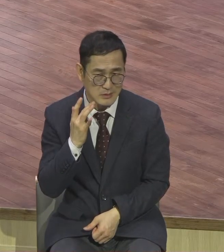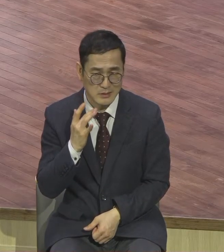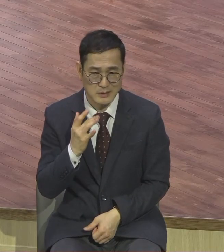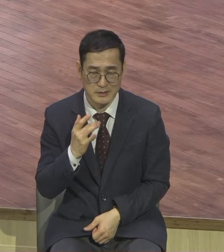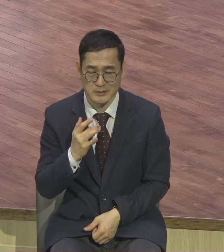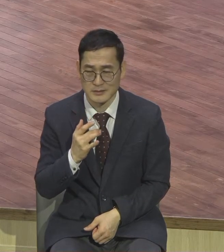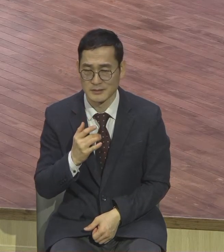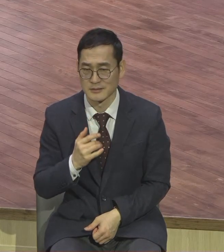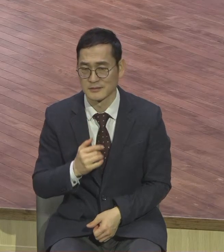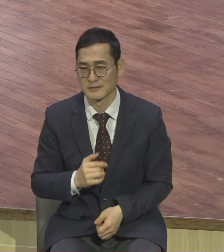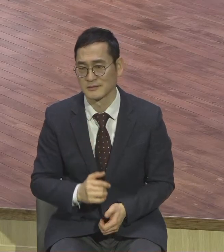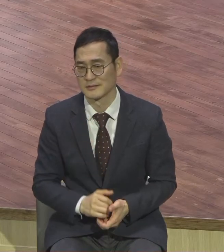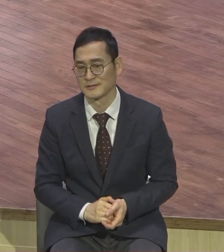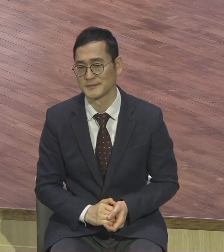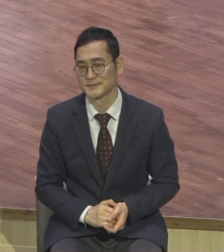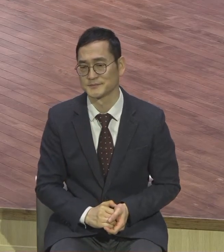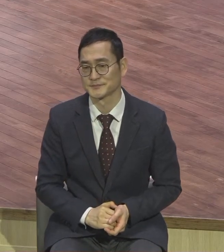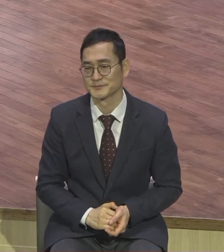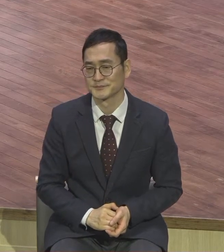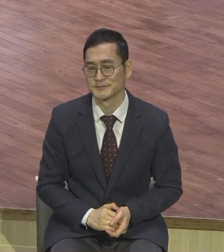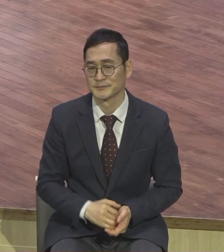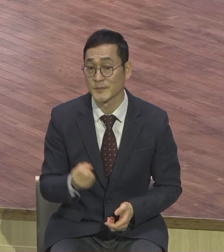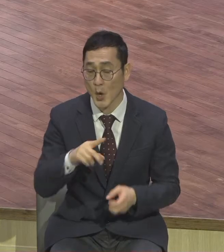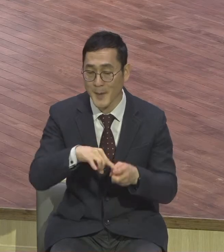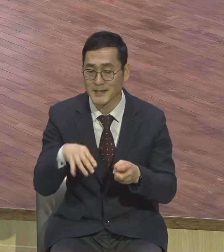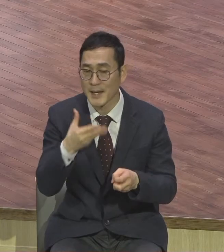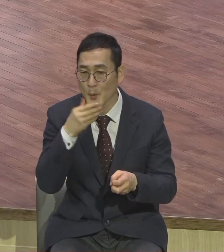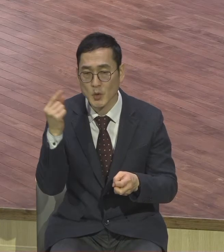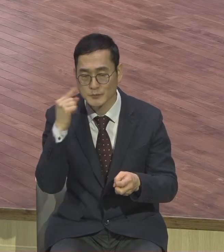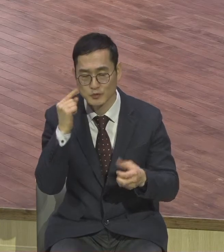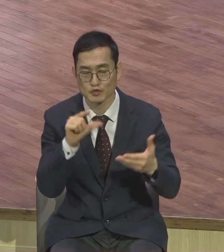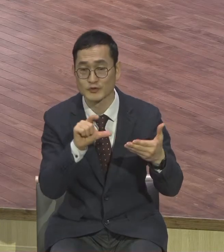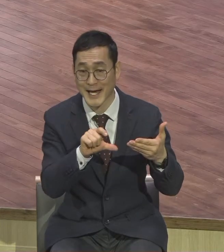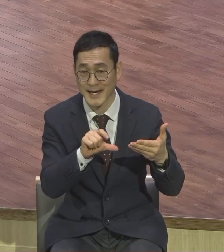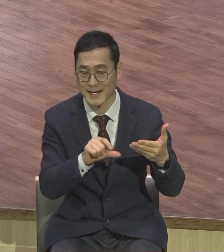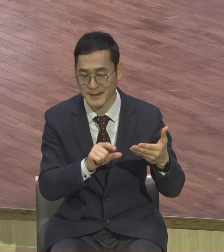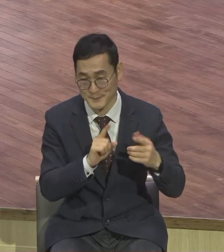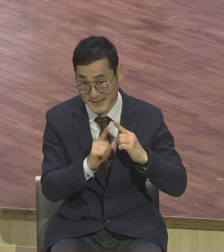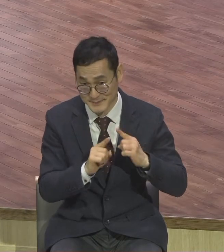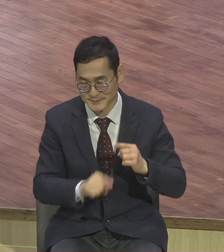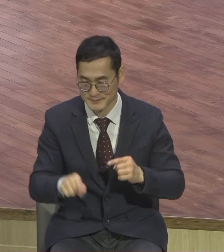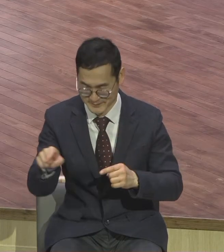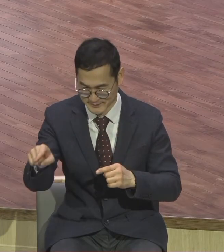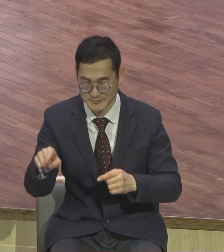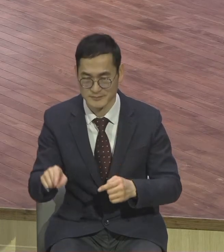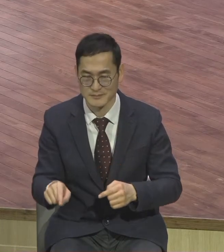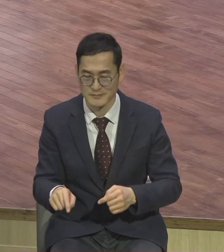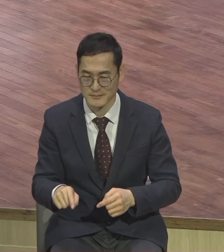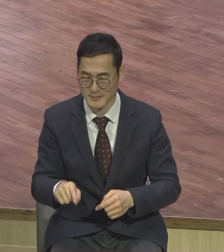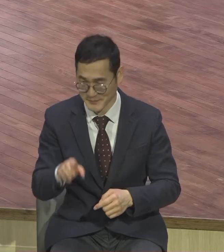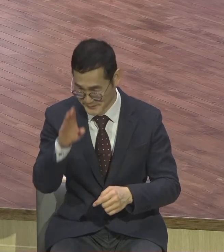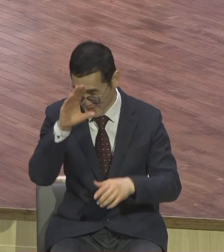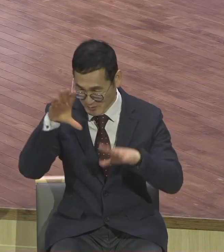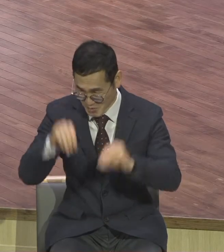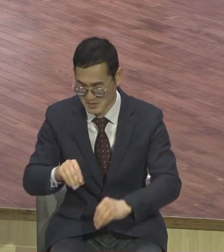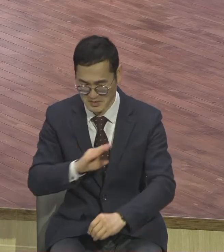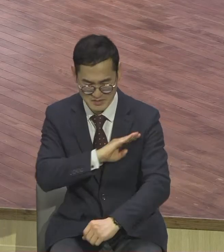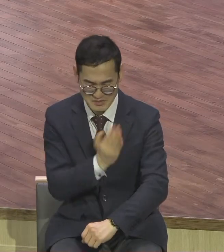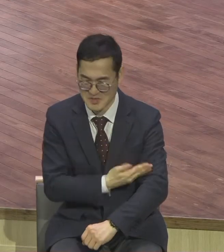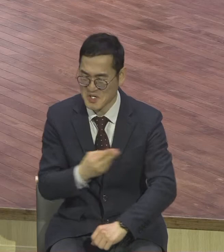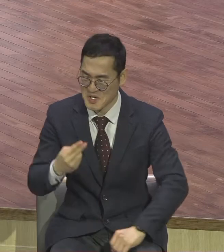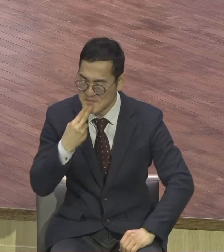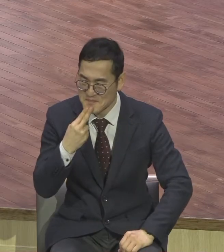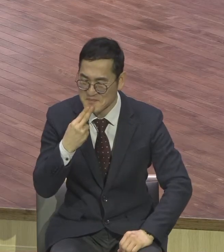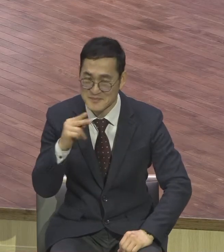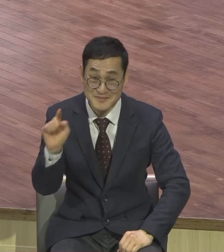이 동일한 내용을 다루고 있는 마태분 구장에 보면 당시에 아무런 능력도 행하지 못하는 제자들을 향해서 기다렸다는 듯이